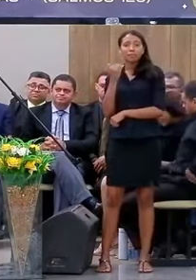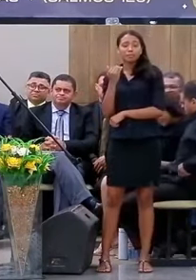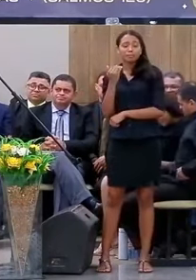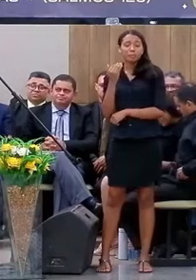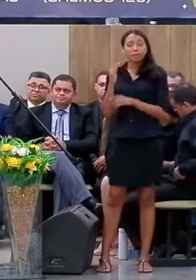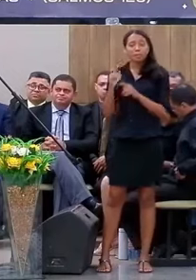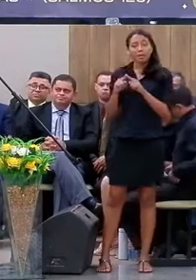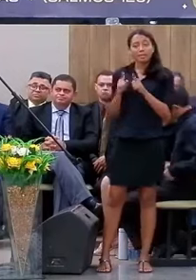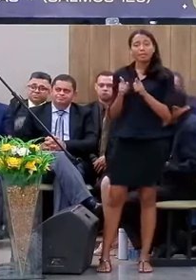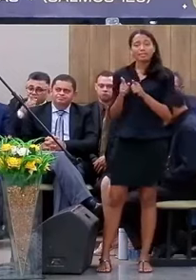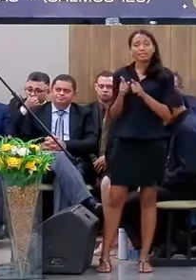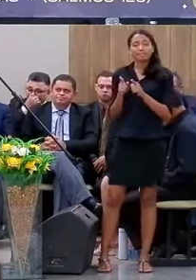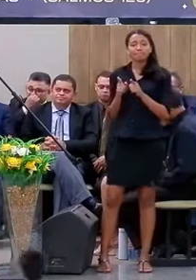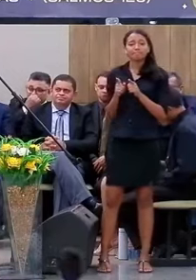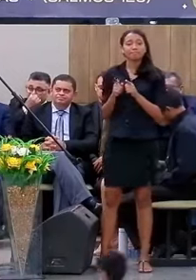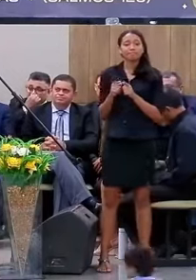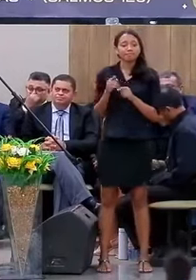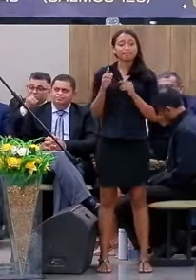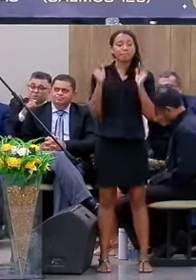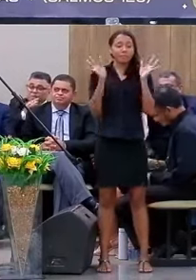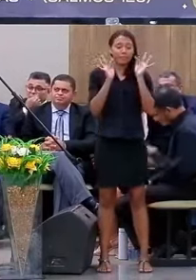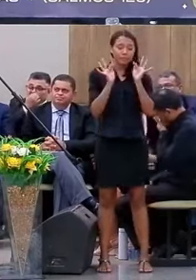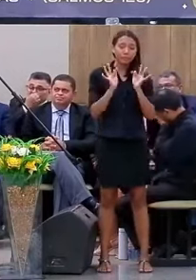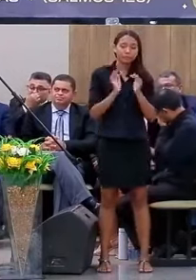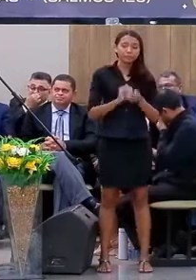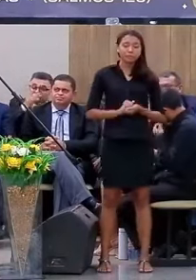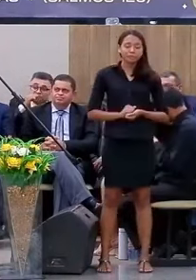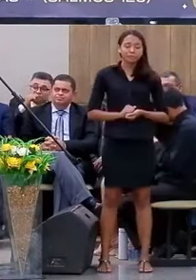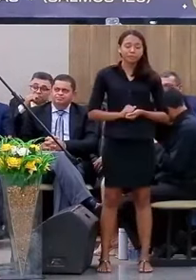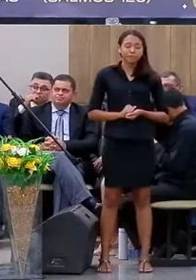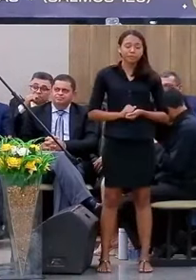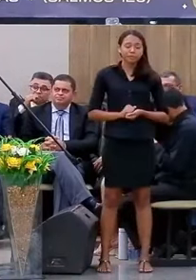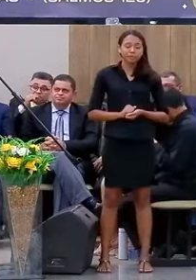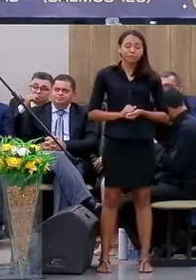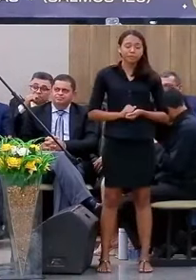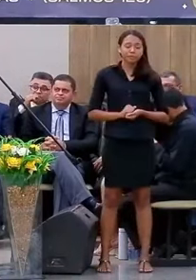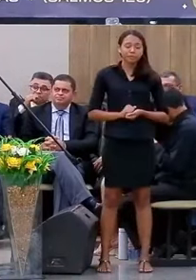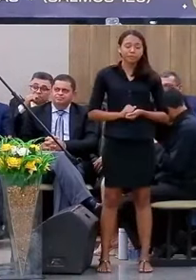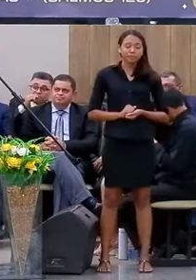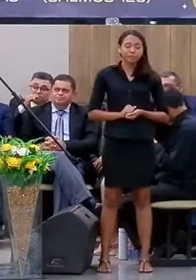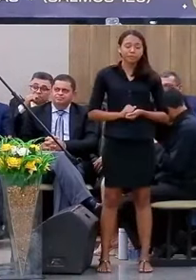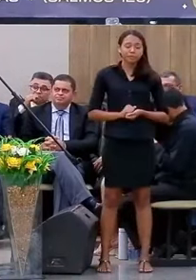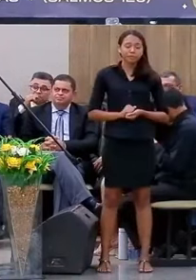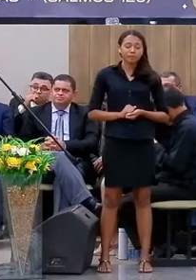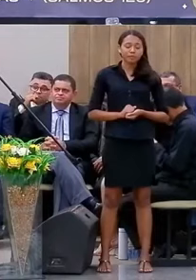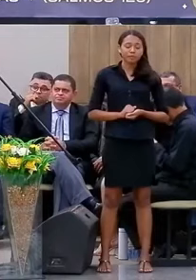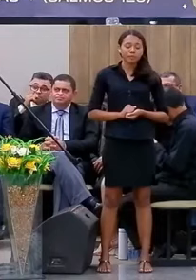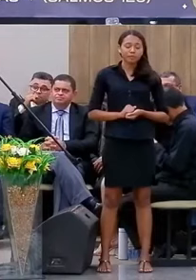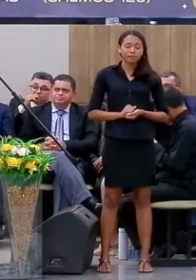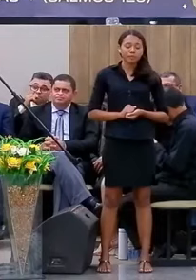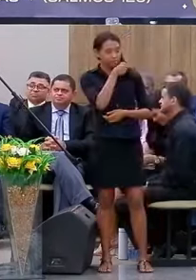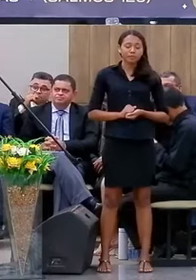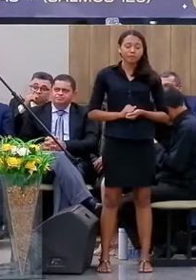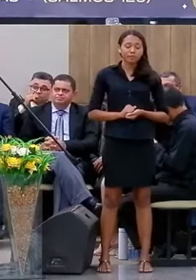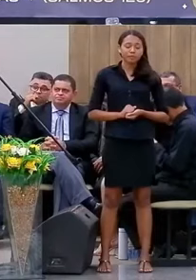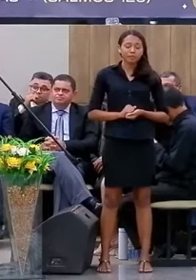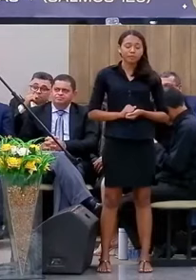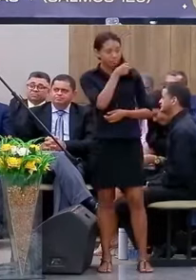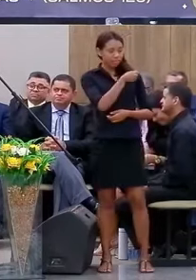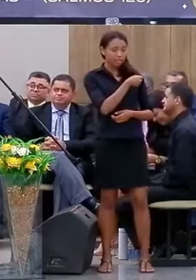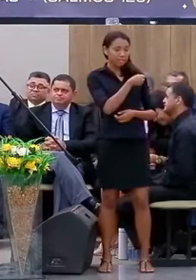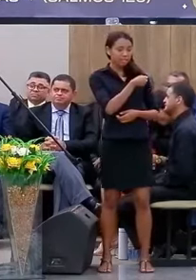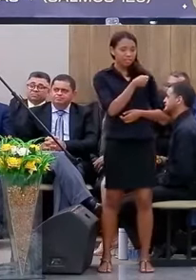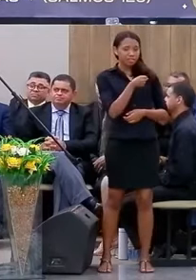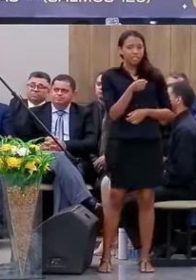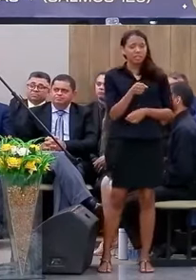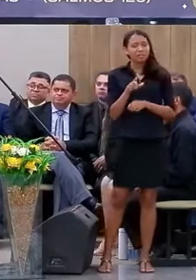Eu estou indo à viagem. Quando eu vi o pastor Russell Shedd dando uma entrevista, ele disse assim, eu estou dando essa entrevista aqui agora.